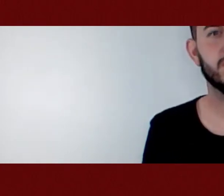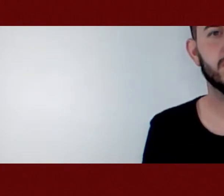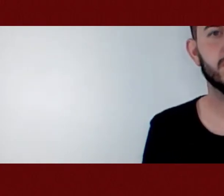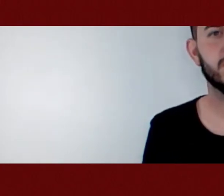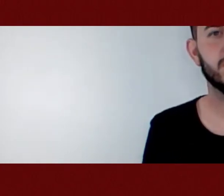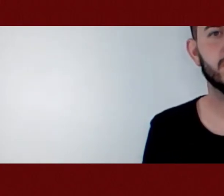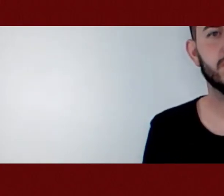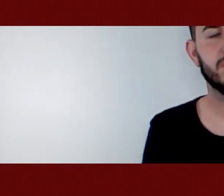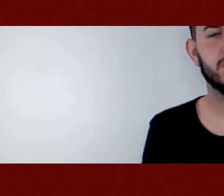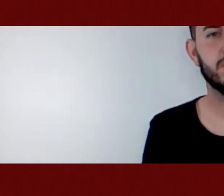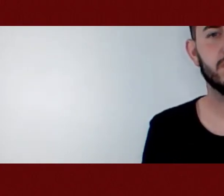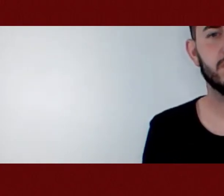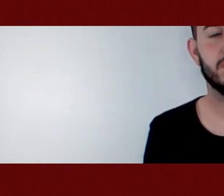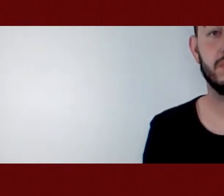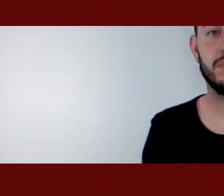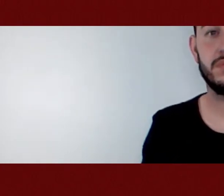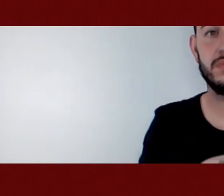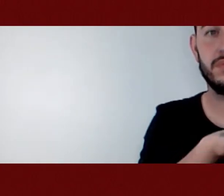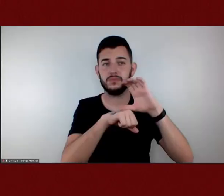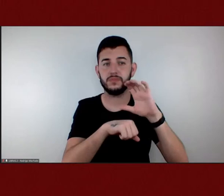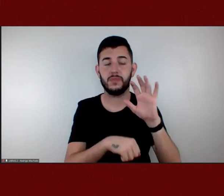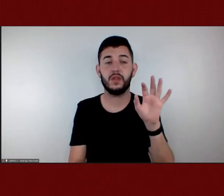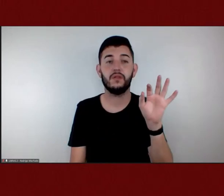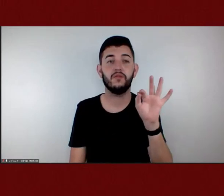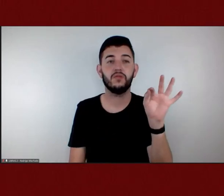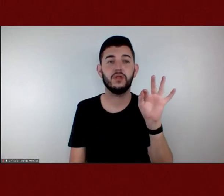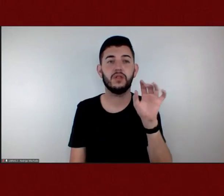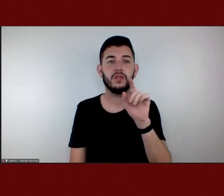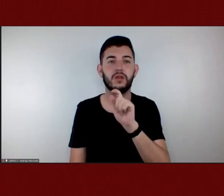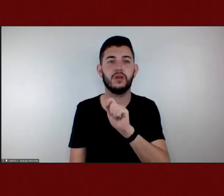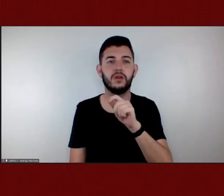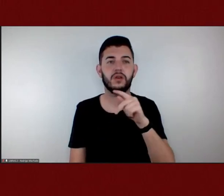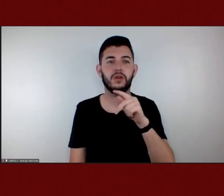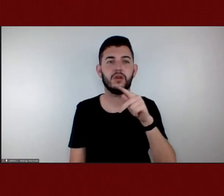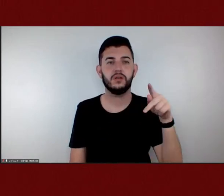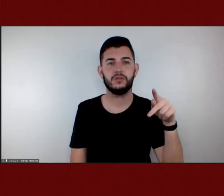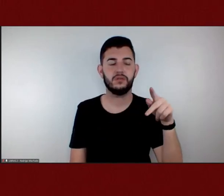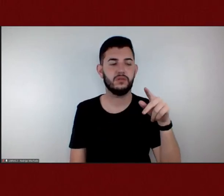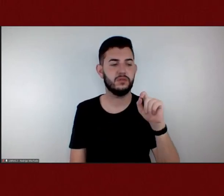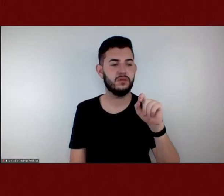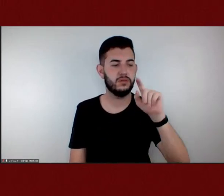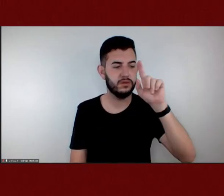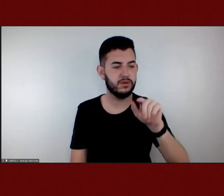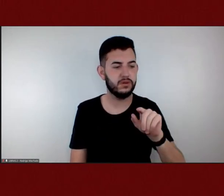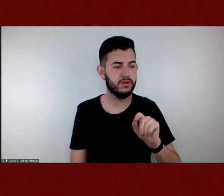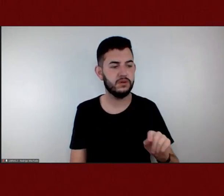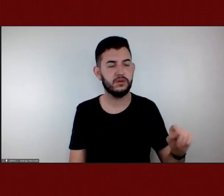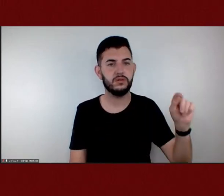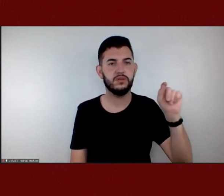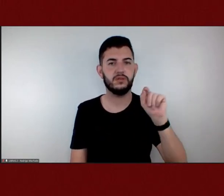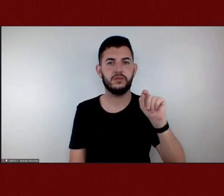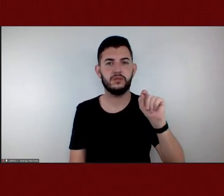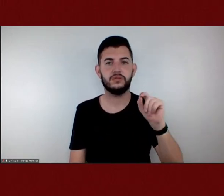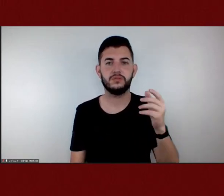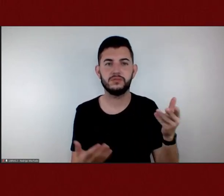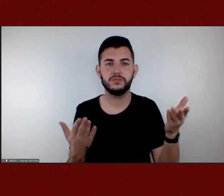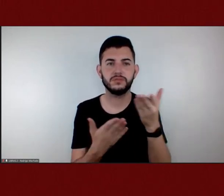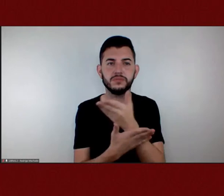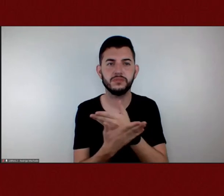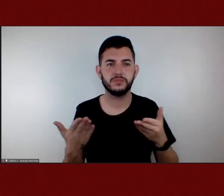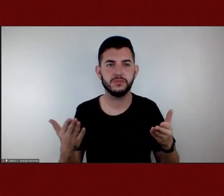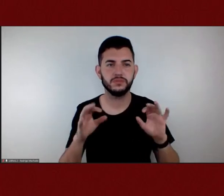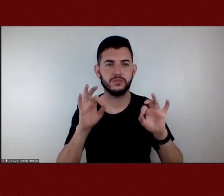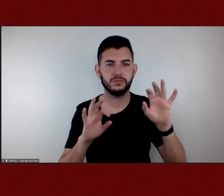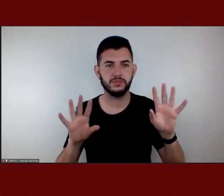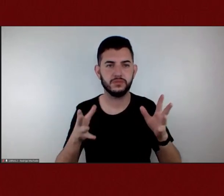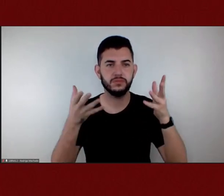Lima, conselheira da Fundação Astrogildo Pereira, por intermédio de quem os organizadores desse evento